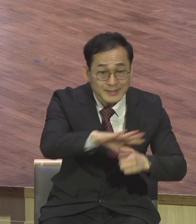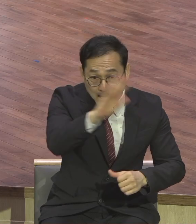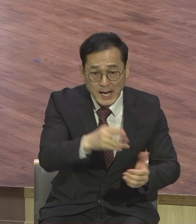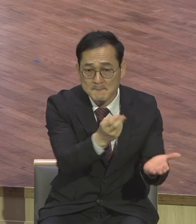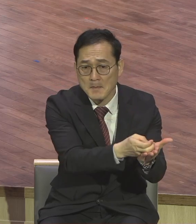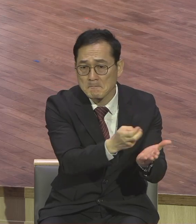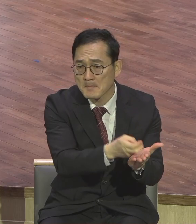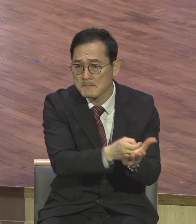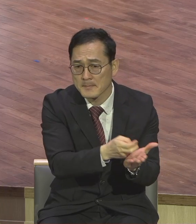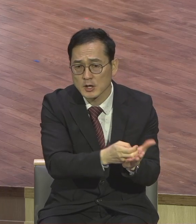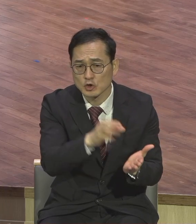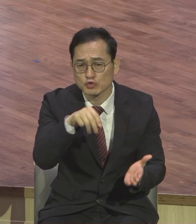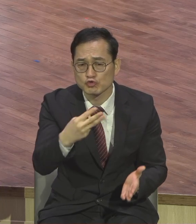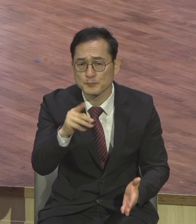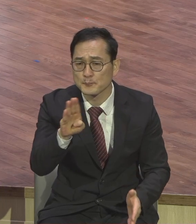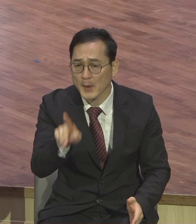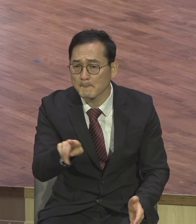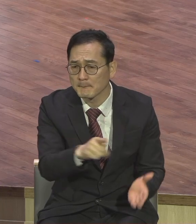율법입니다.